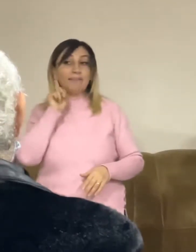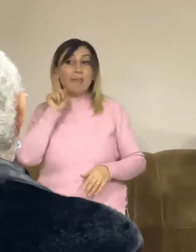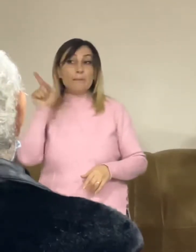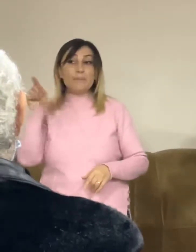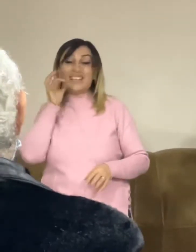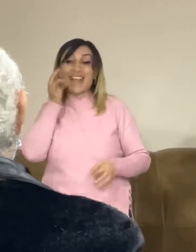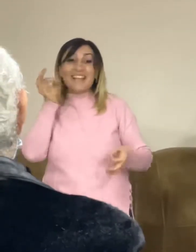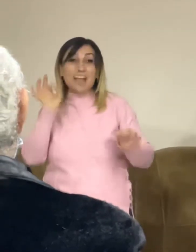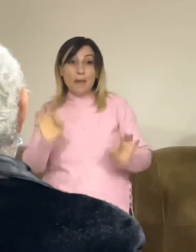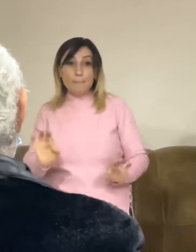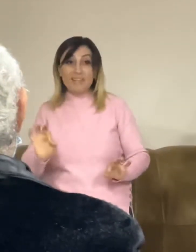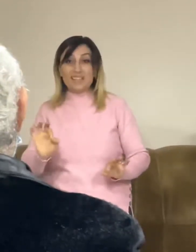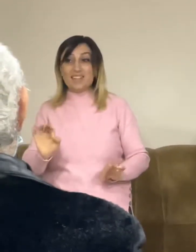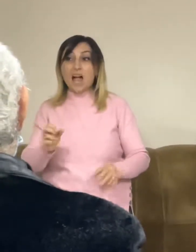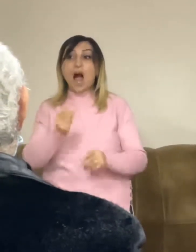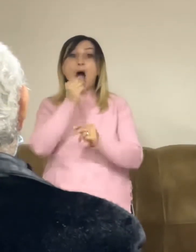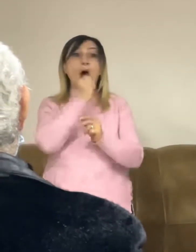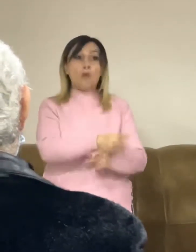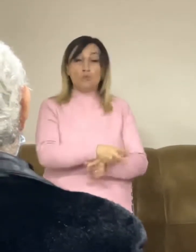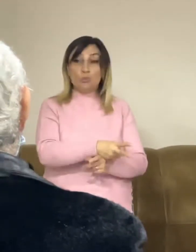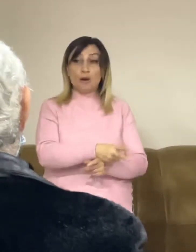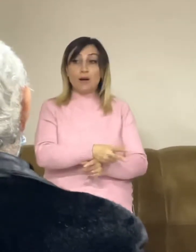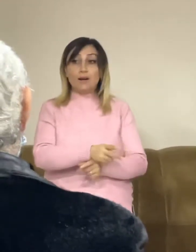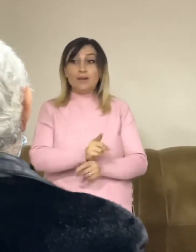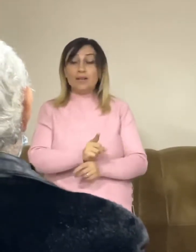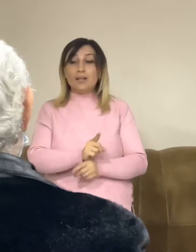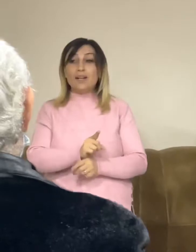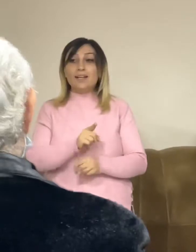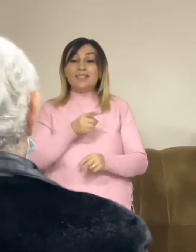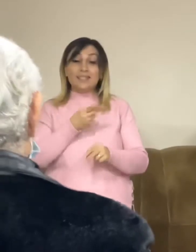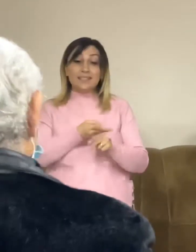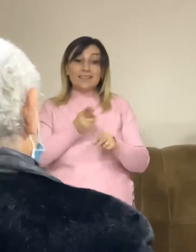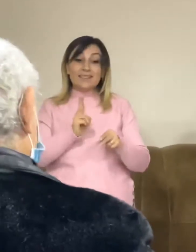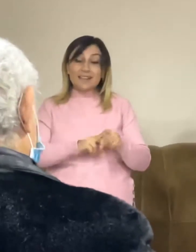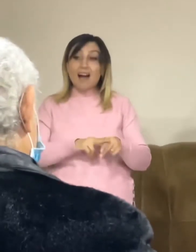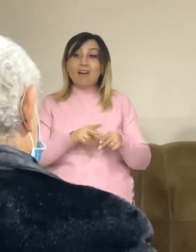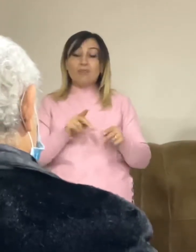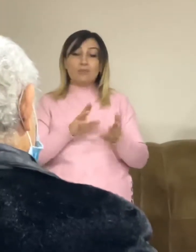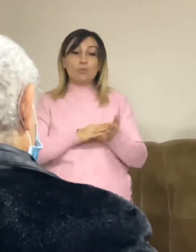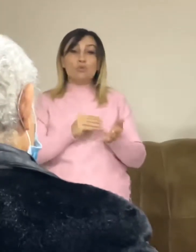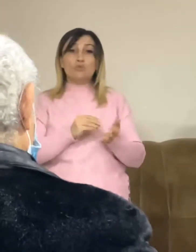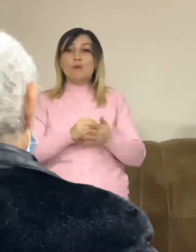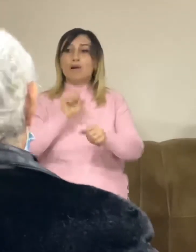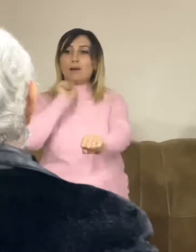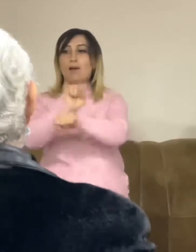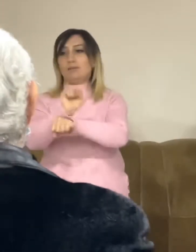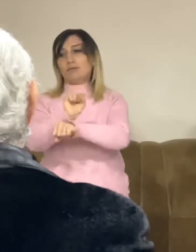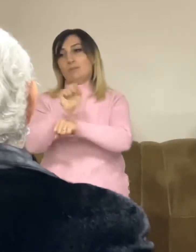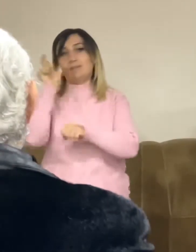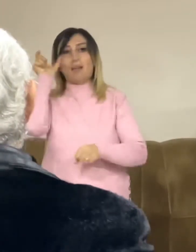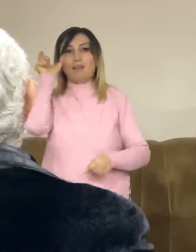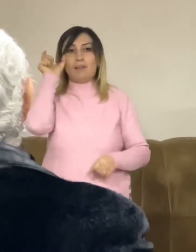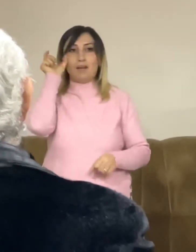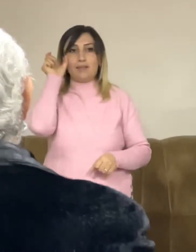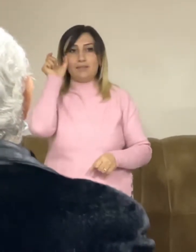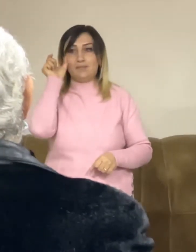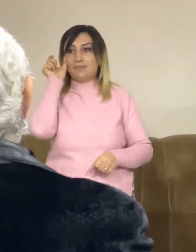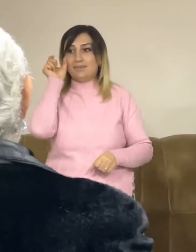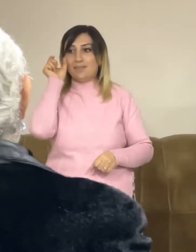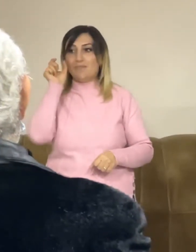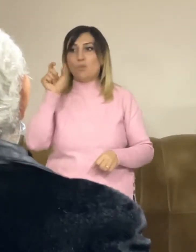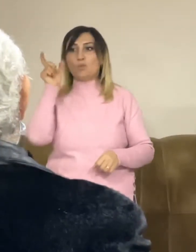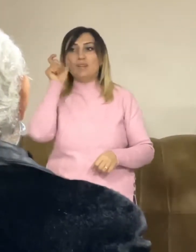դուրս է հանում Աստծո գործնական միջամտությունն է դա արդեն կասեցնելու սատանայի վերջնական